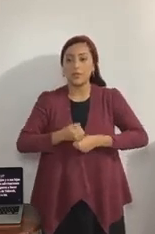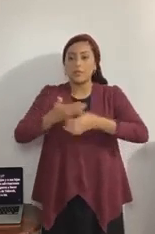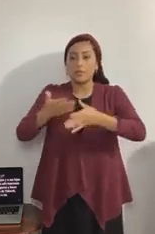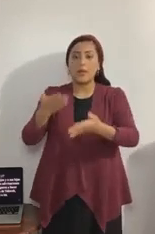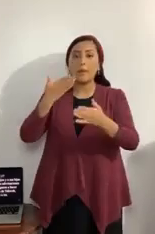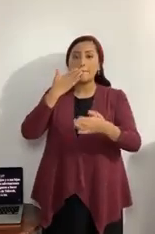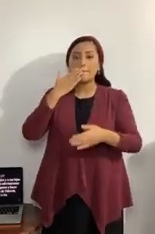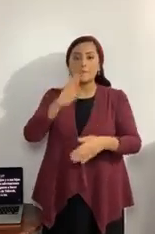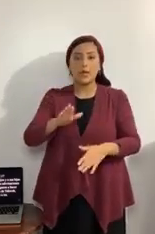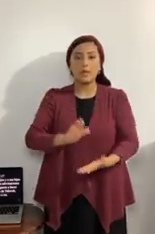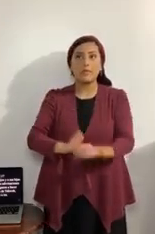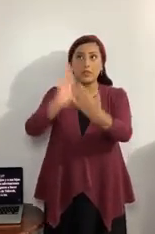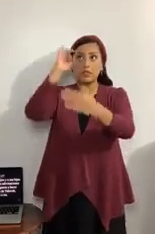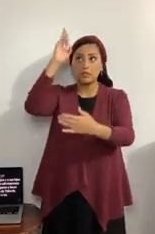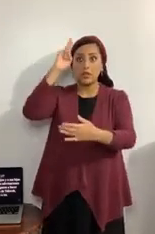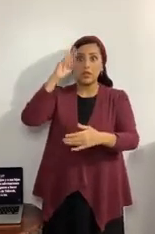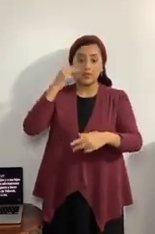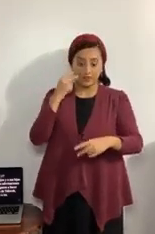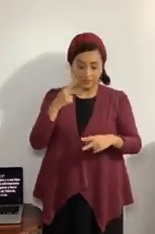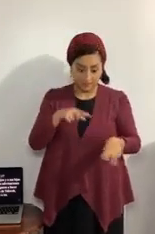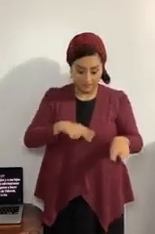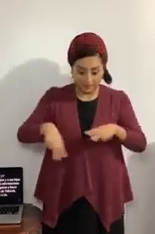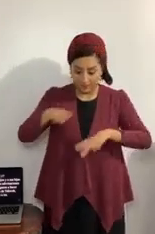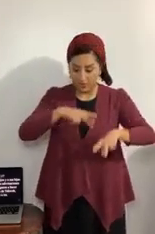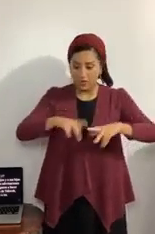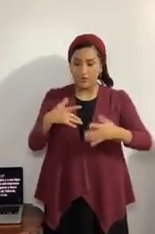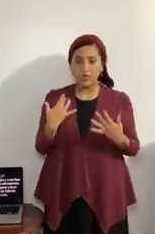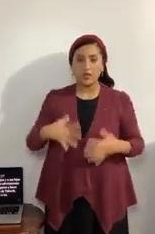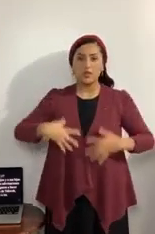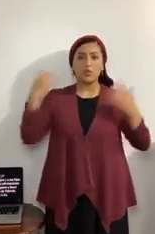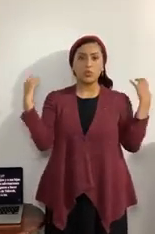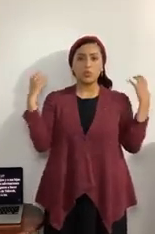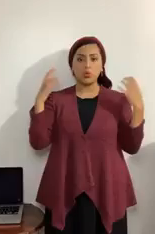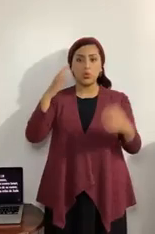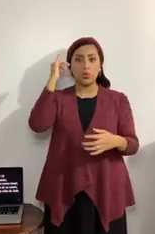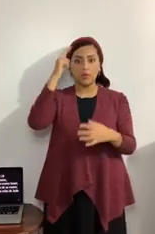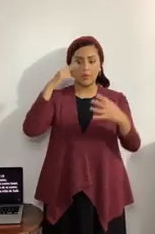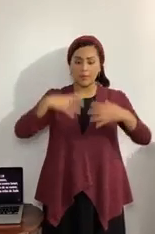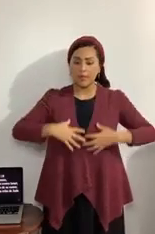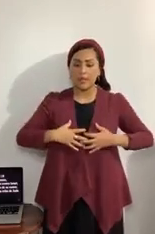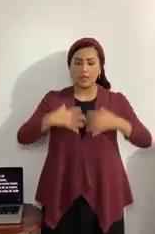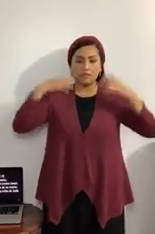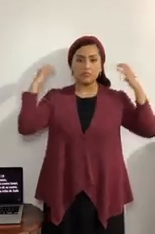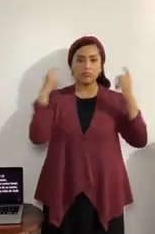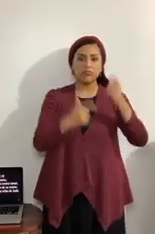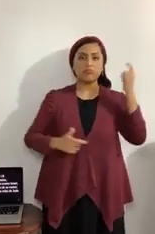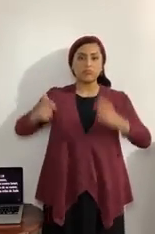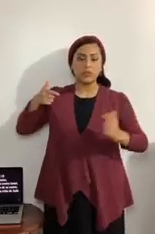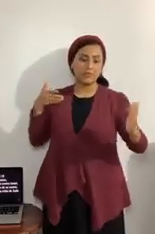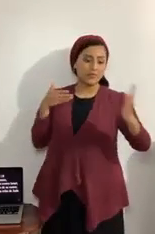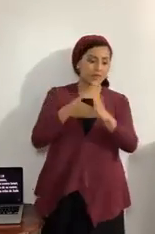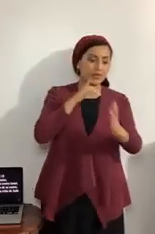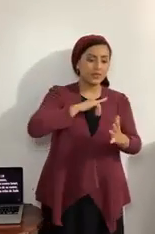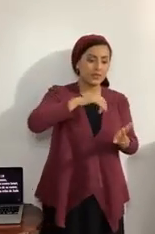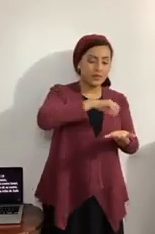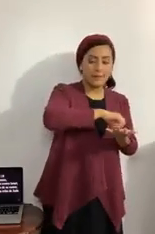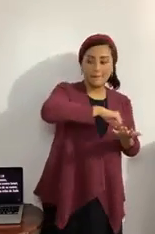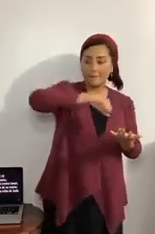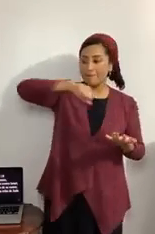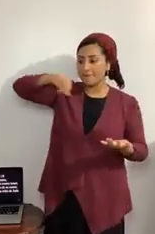Yahweh, provocándole a ira. Yahweh por tanto se airó en gran manera contra Israel y los quitó delante de su rostro, y no